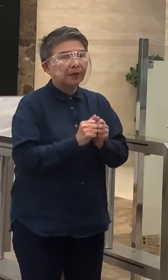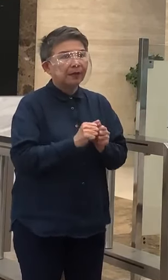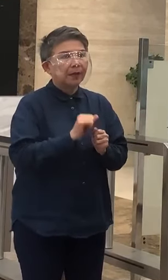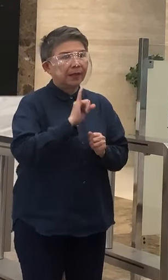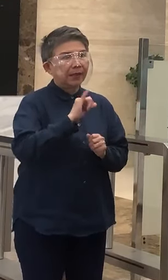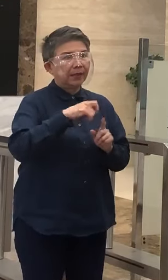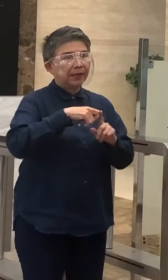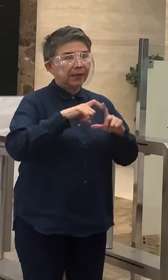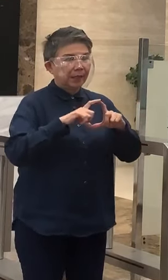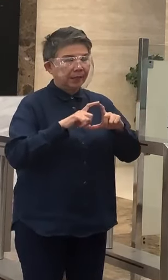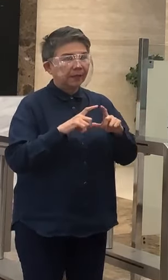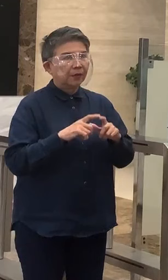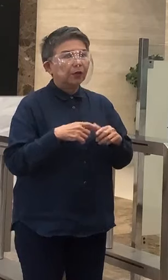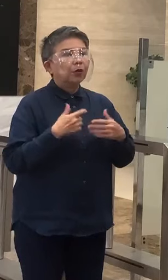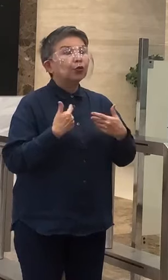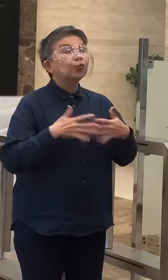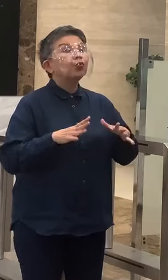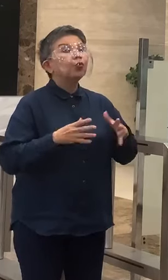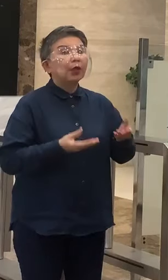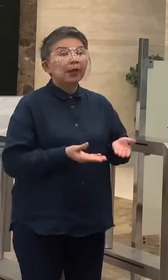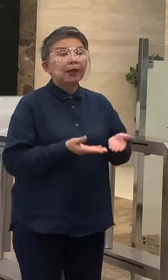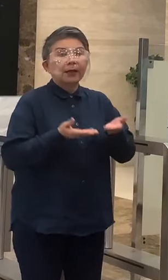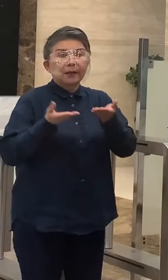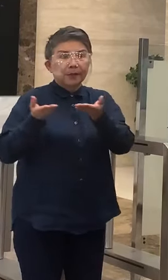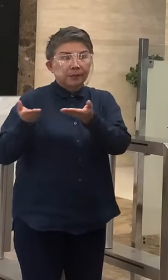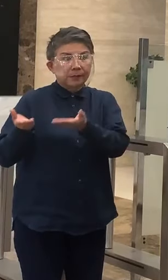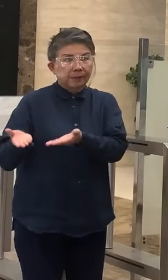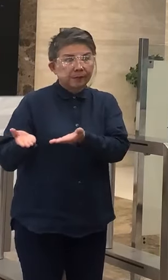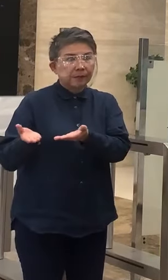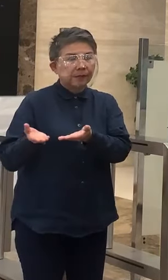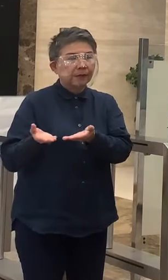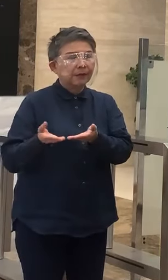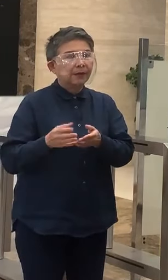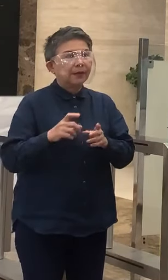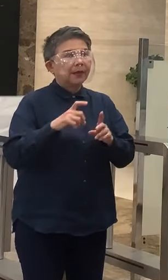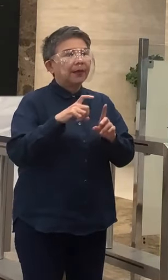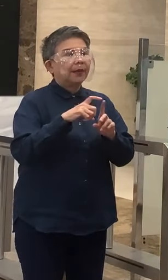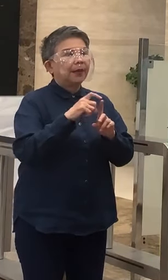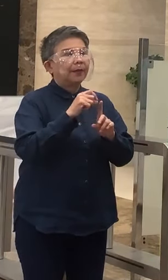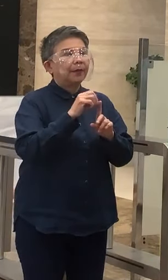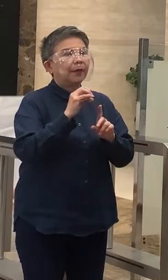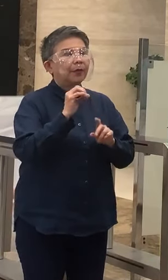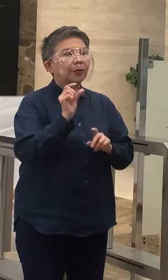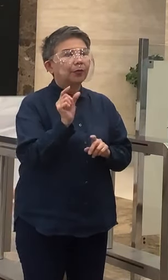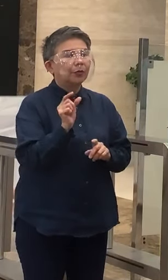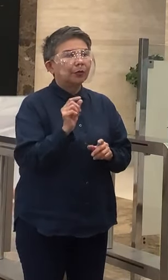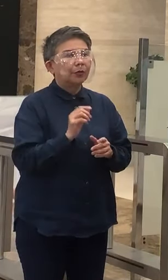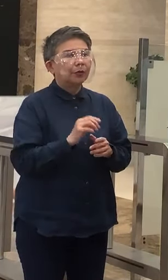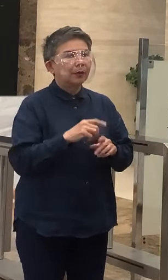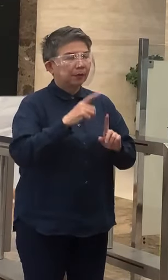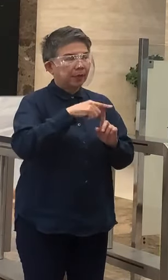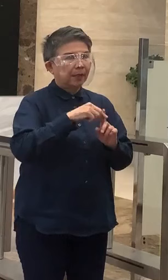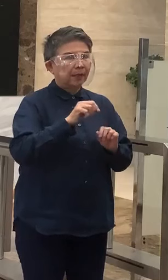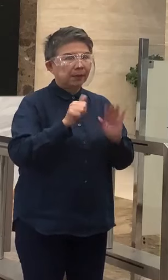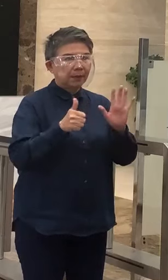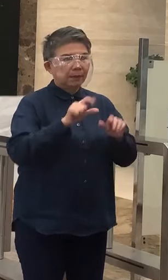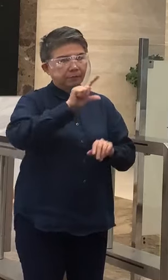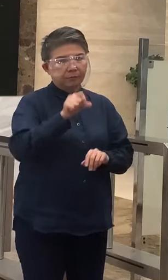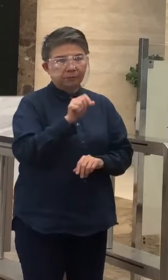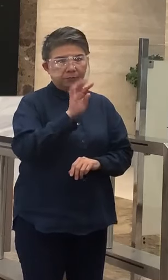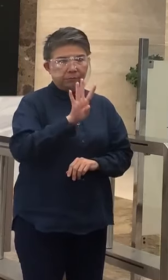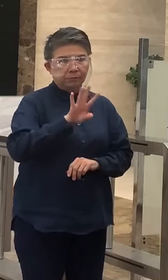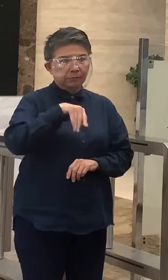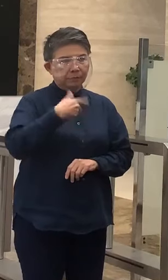Ika sudah dilimpahkan ke JPU pada tanggal nah